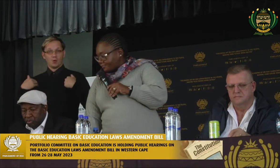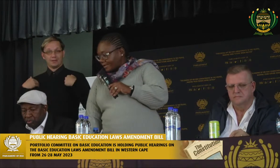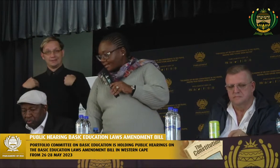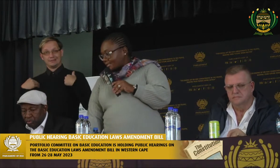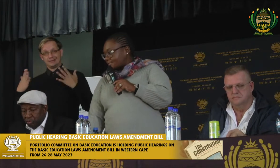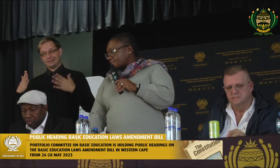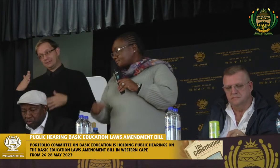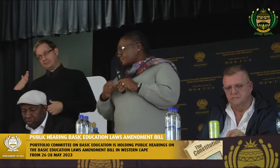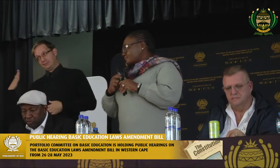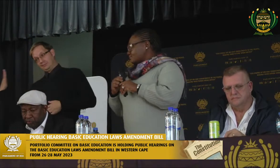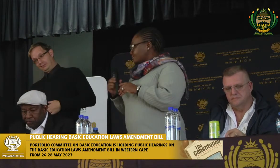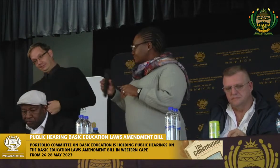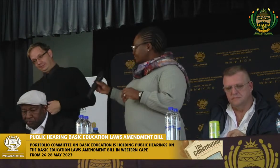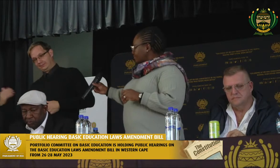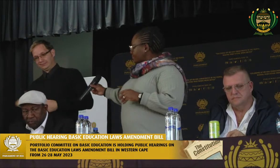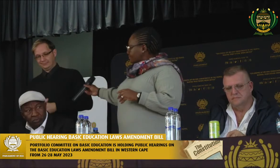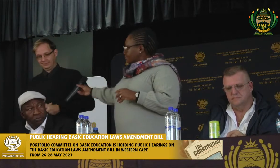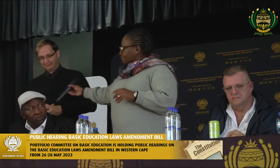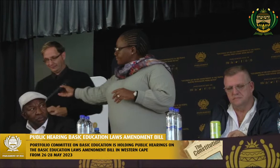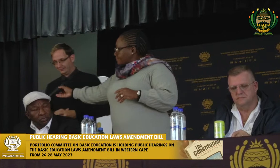Starting from my far right.